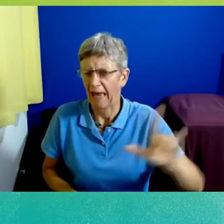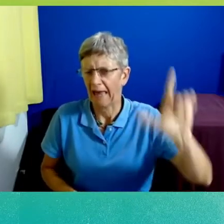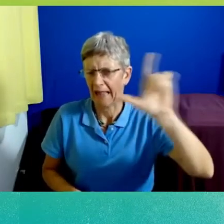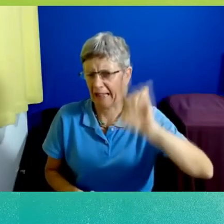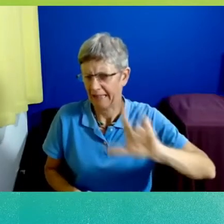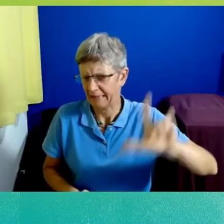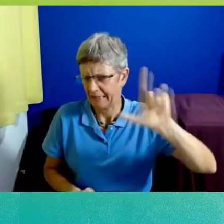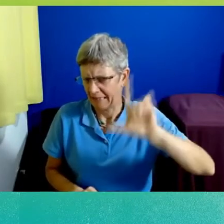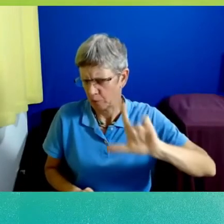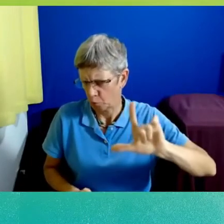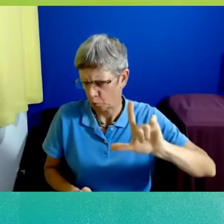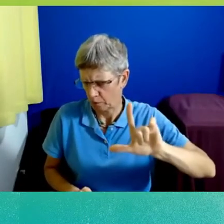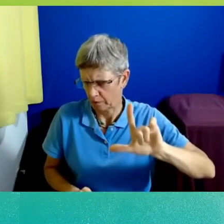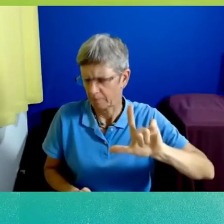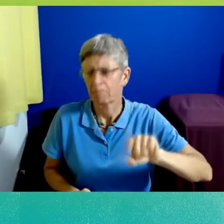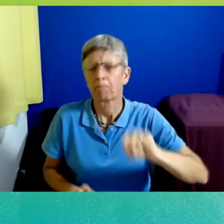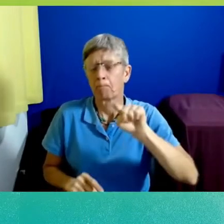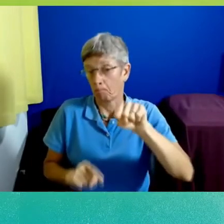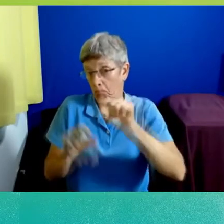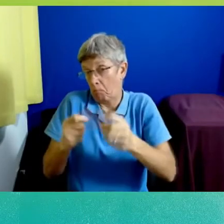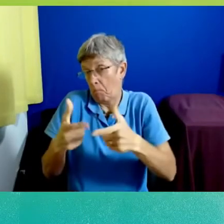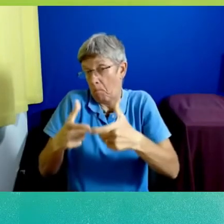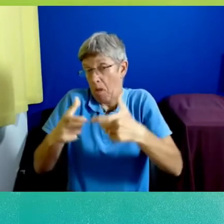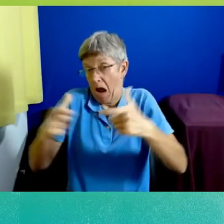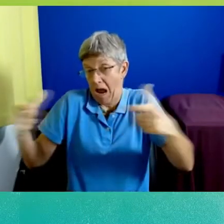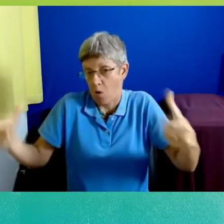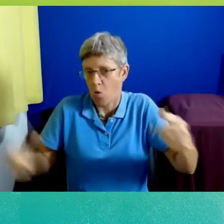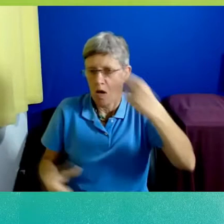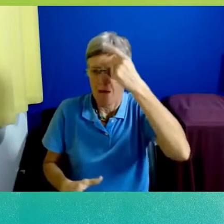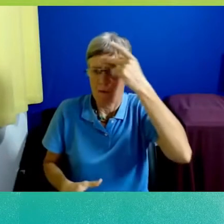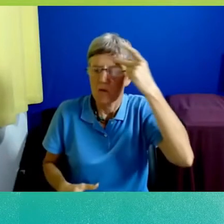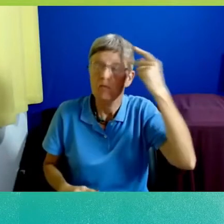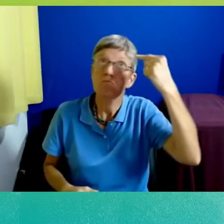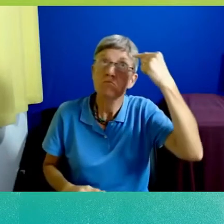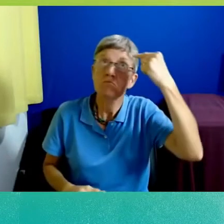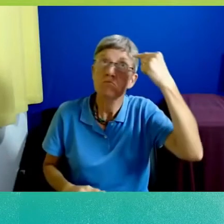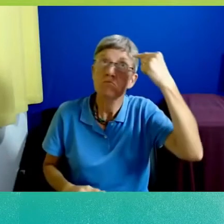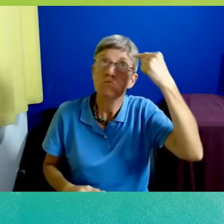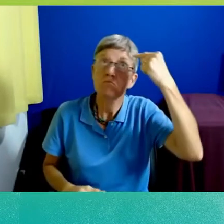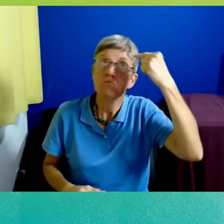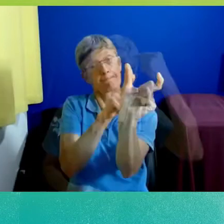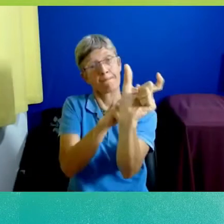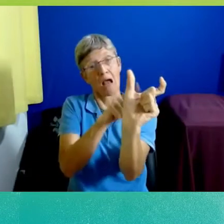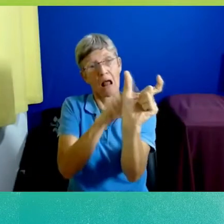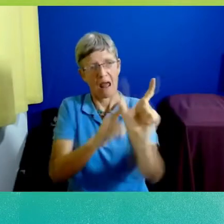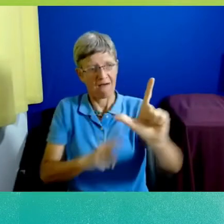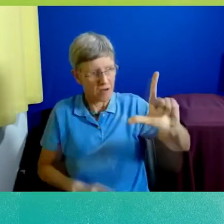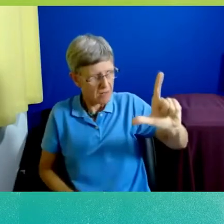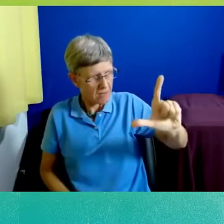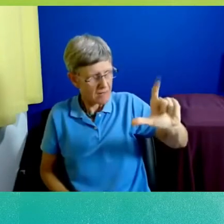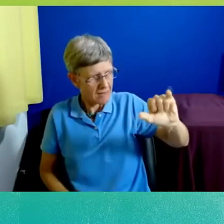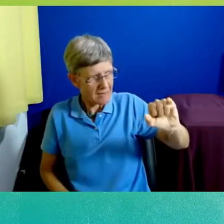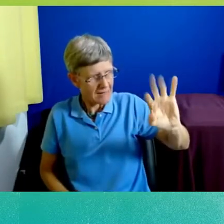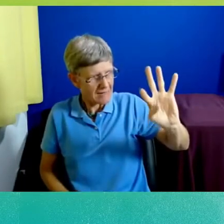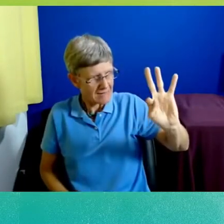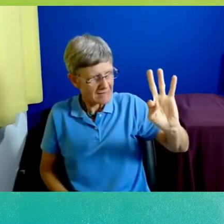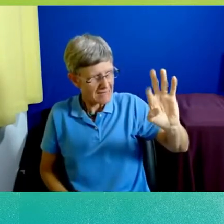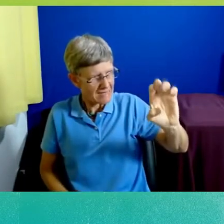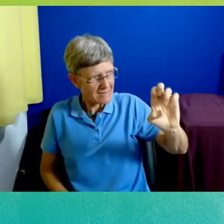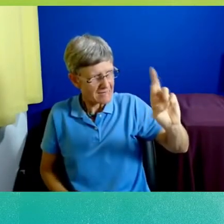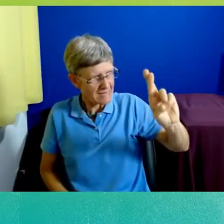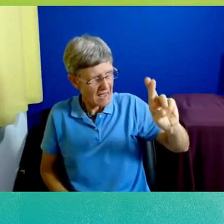é preciso saber o que é literatura. A maioria das pessoas acham que